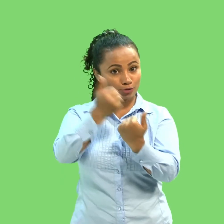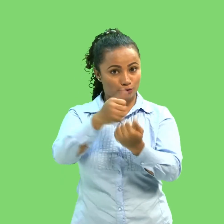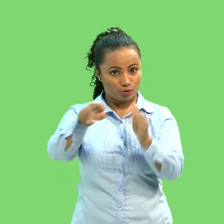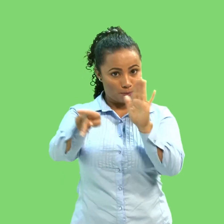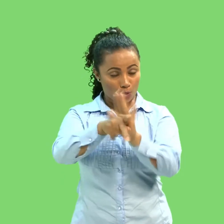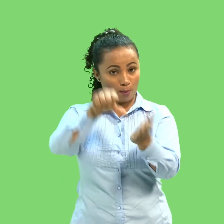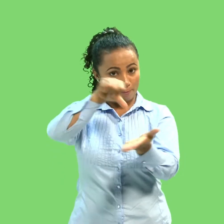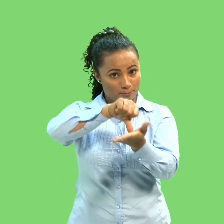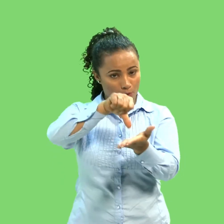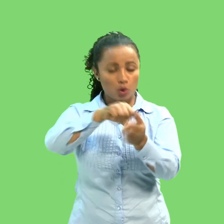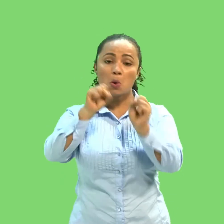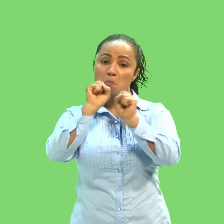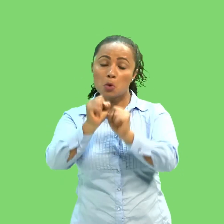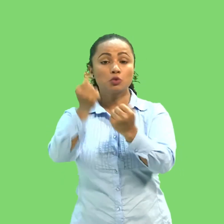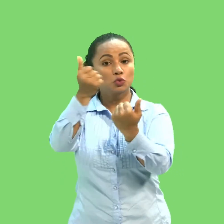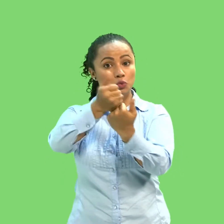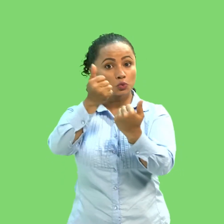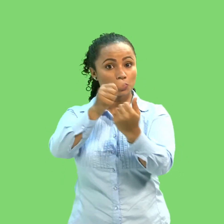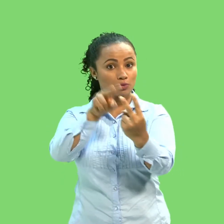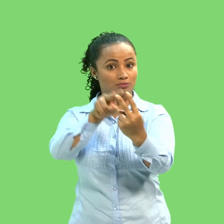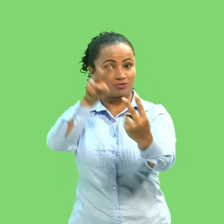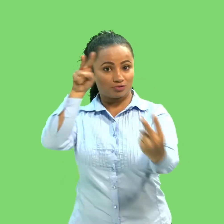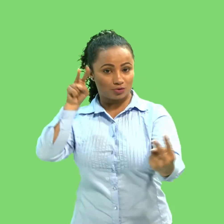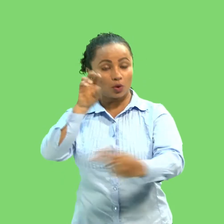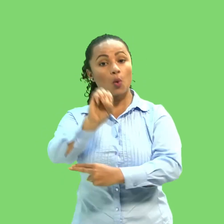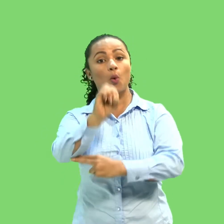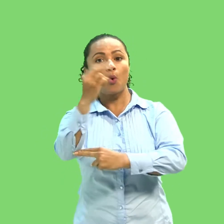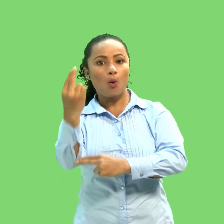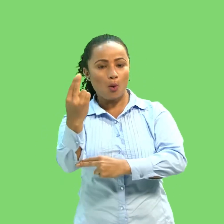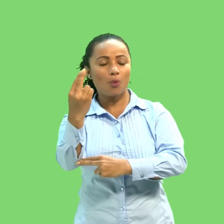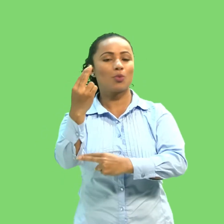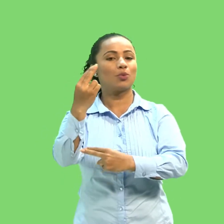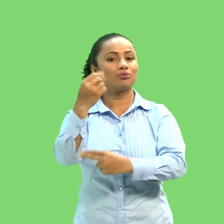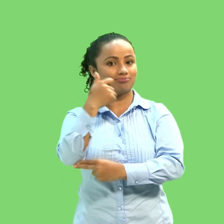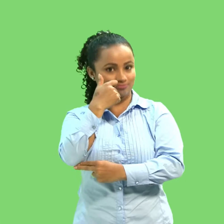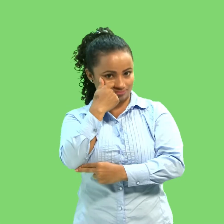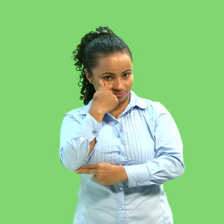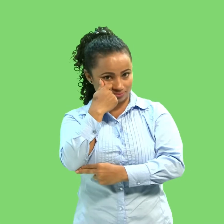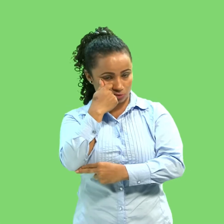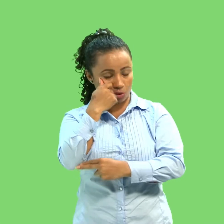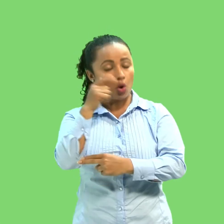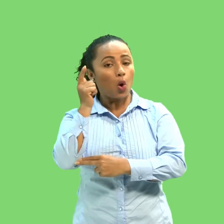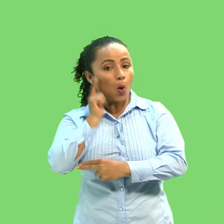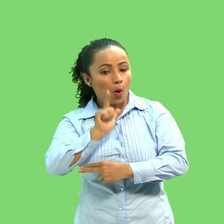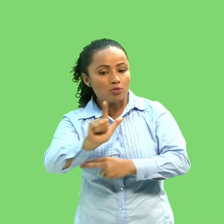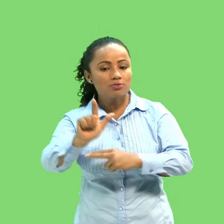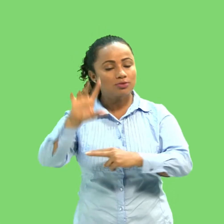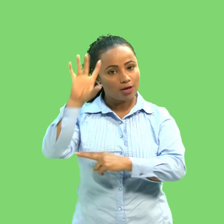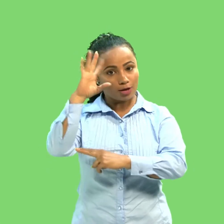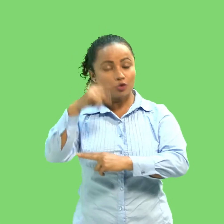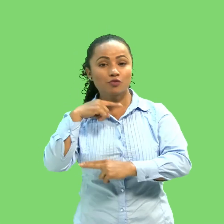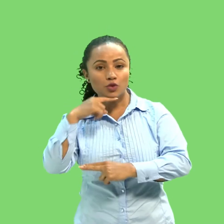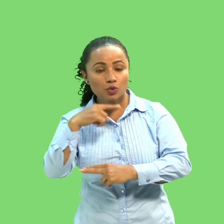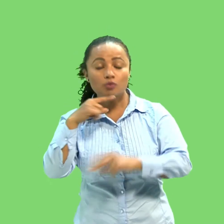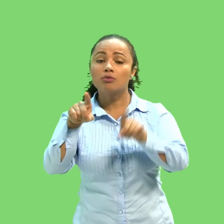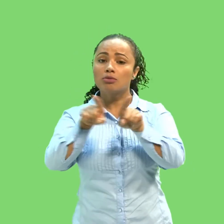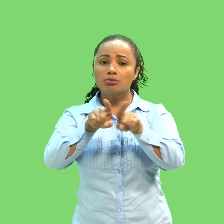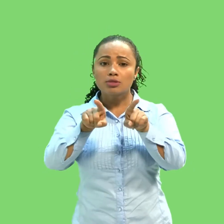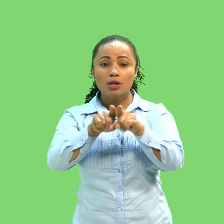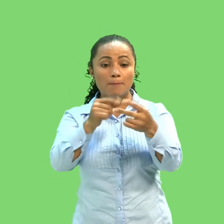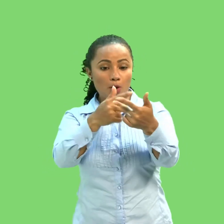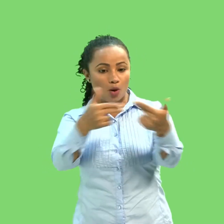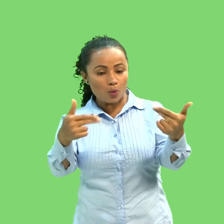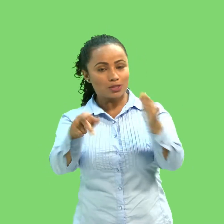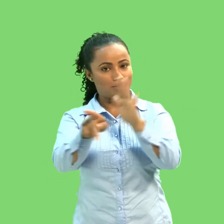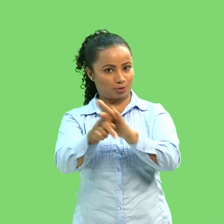polo, seja ele presencial, seja à distância, a fim de sanarem possíveis dúvidas e questões inerentes ao estudo